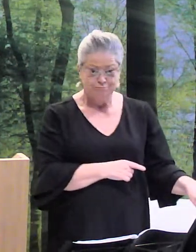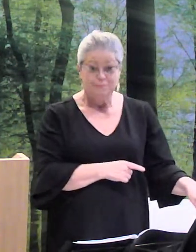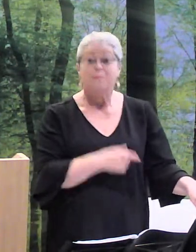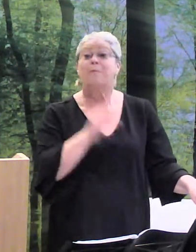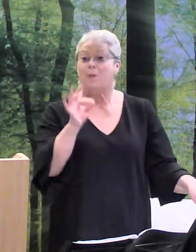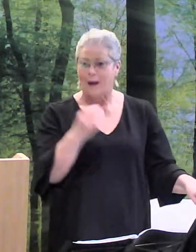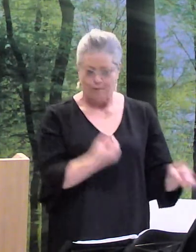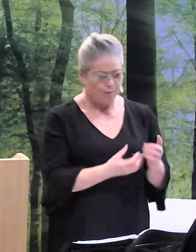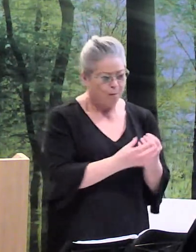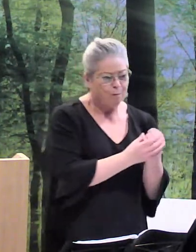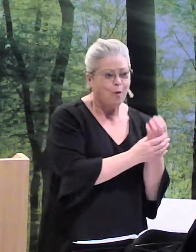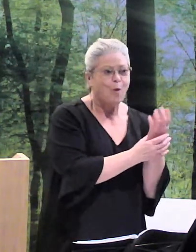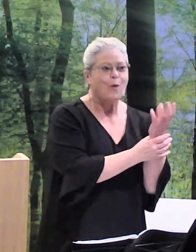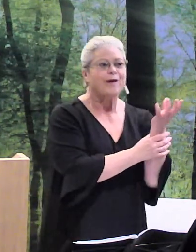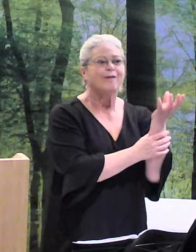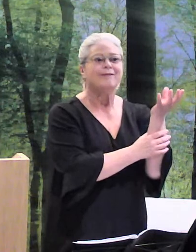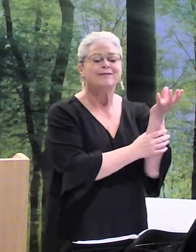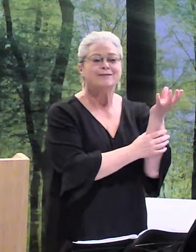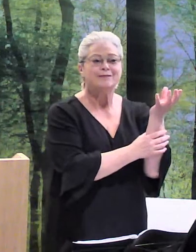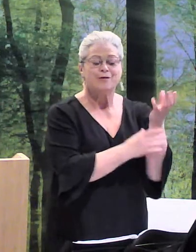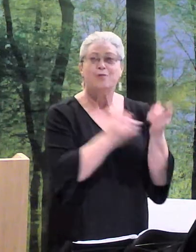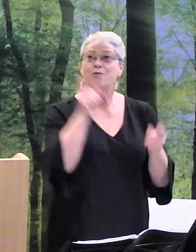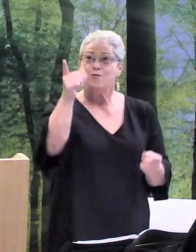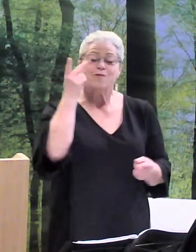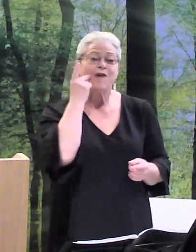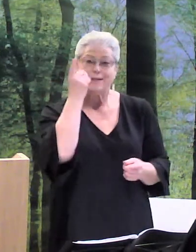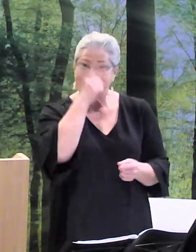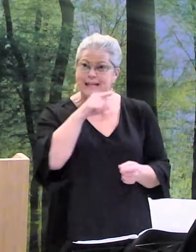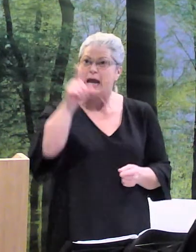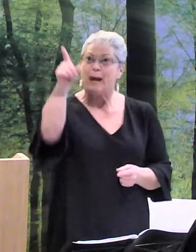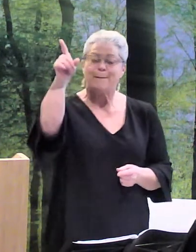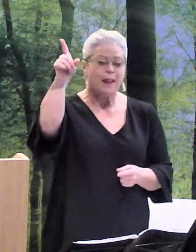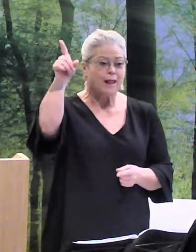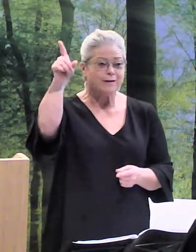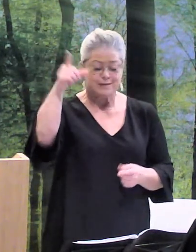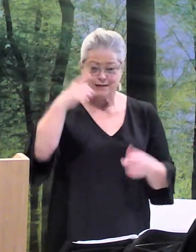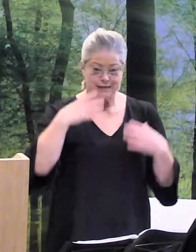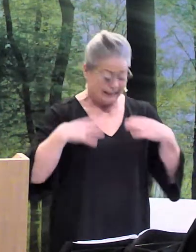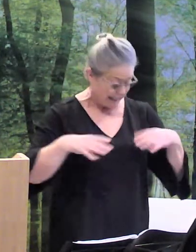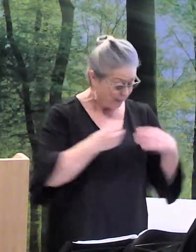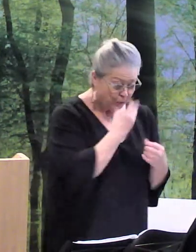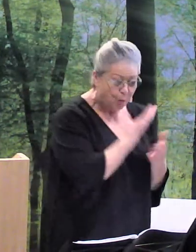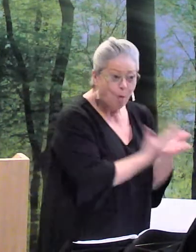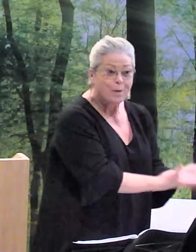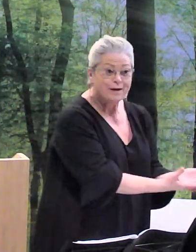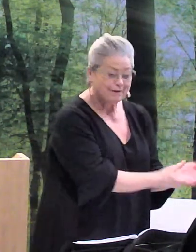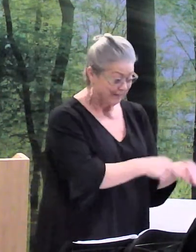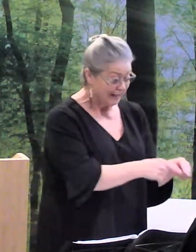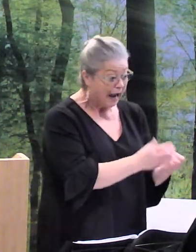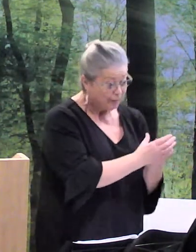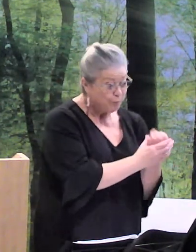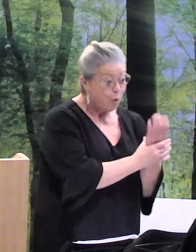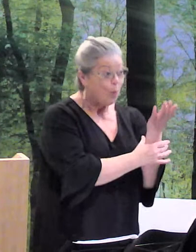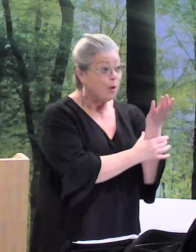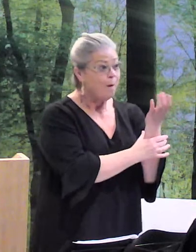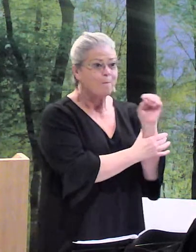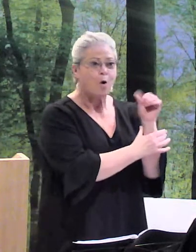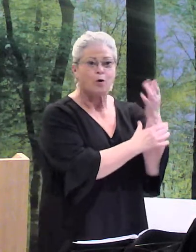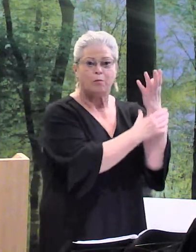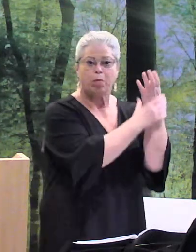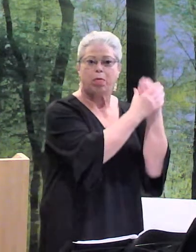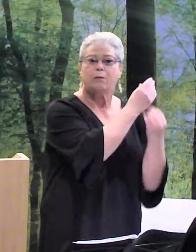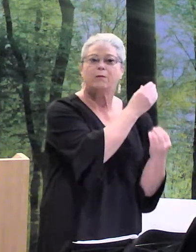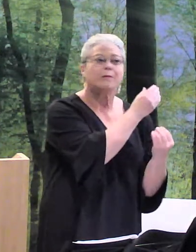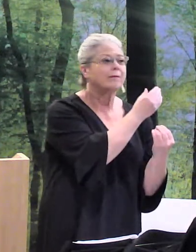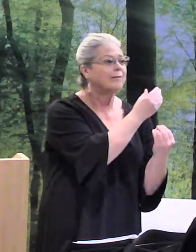maar wel bloeien. Uw Vader in de hemel kleedt de bloemen die vandaag nog bloeien en morgen